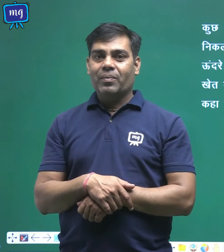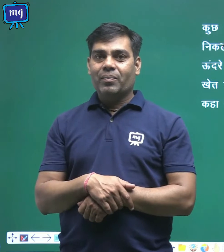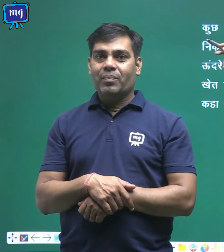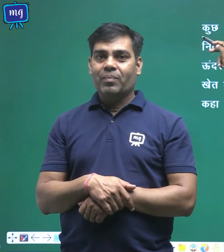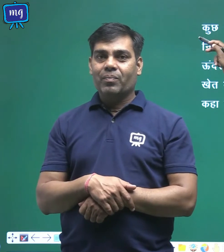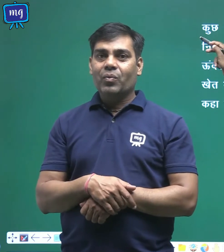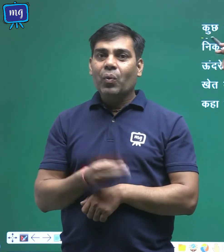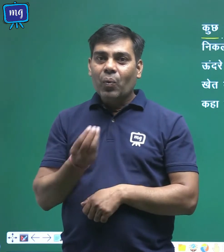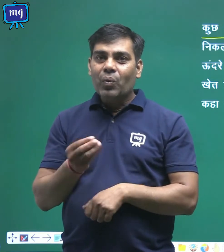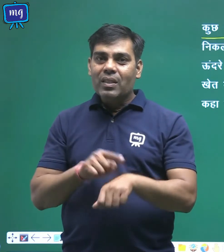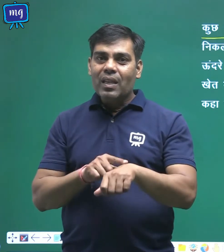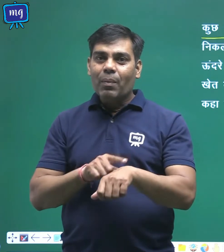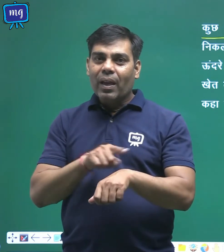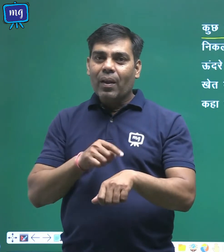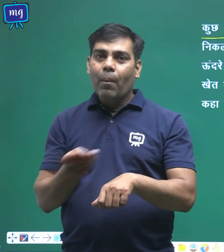कुछ देर बाद